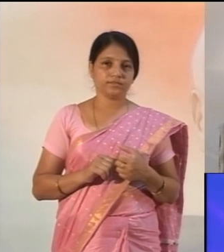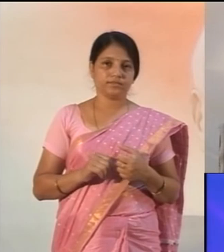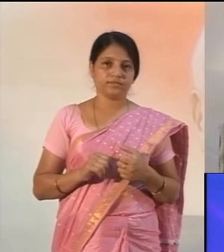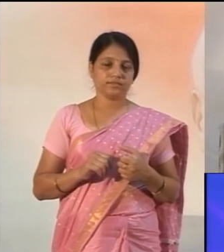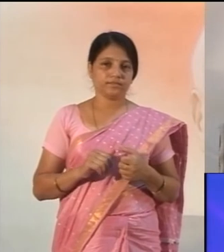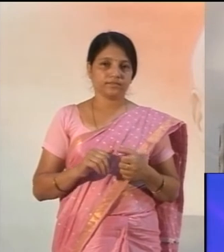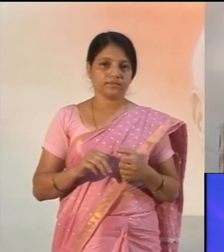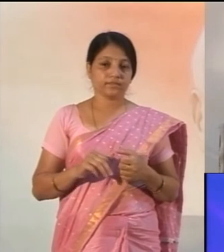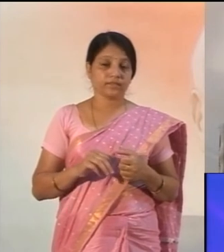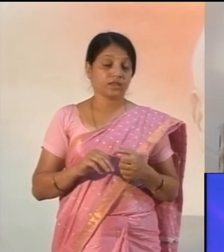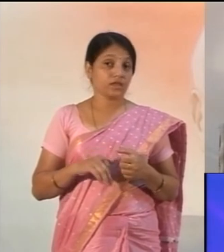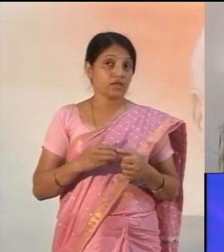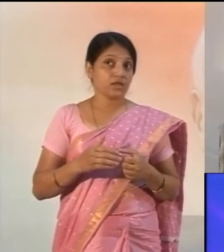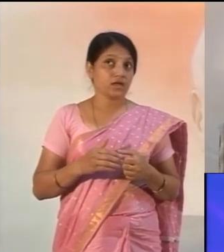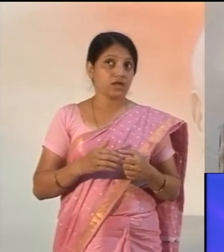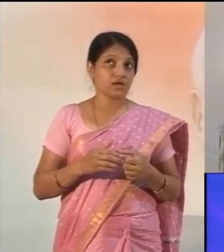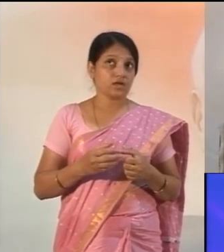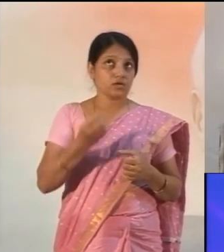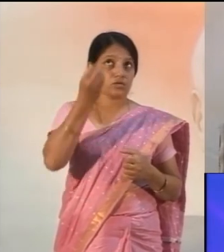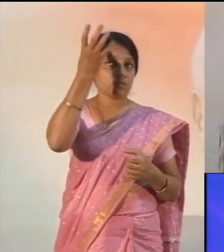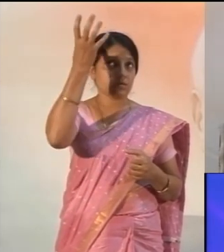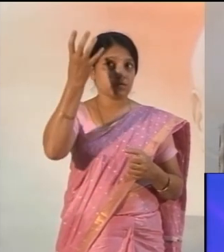अगर सारे दिन में